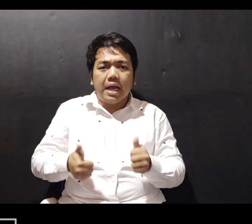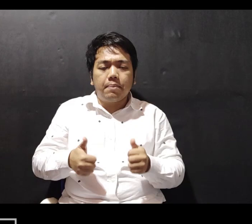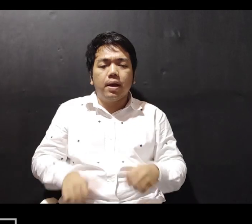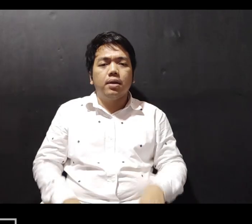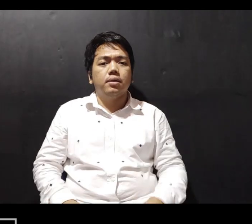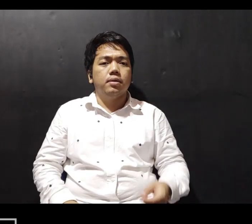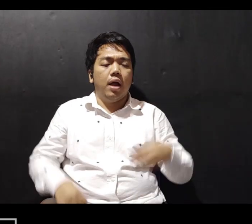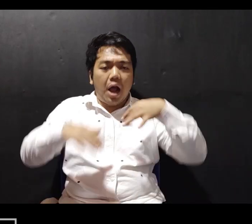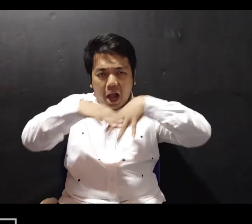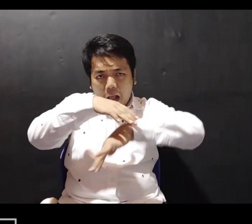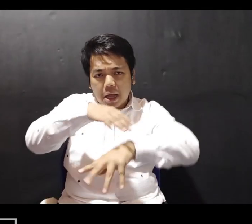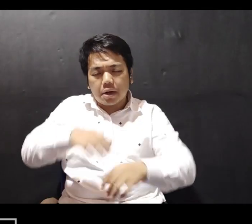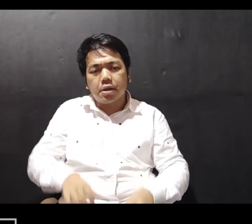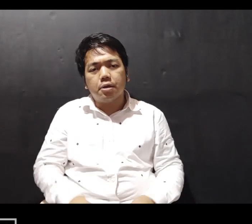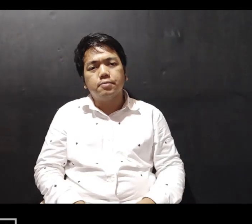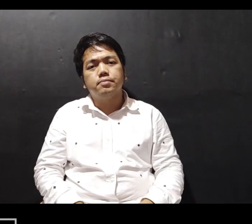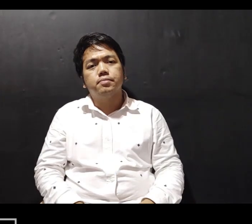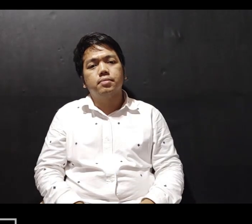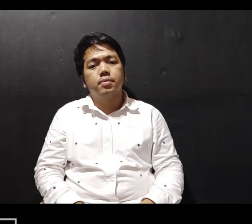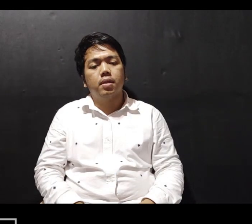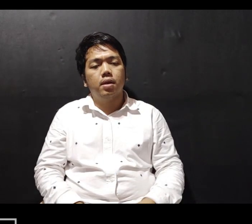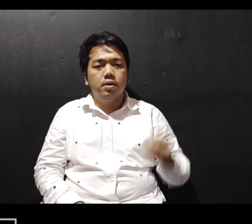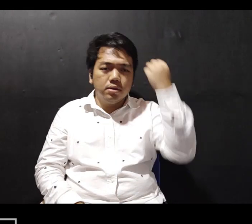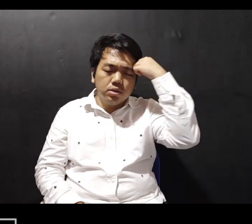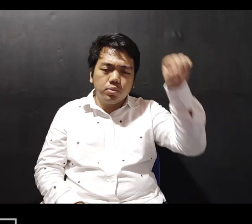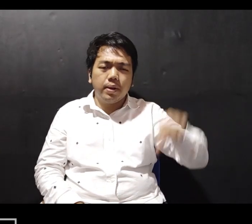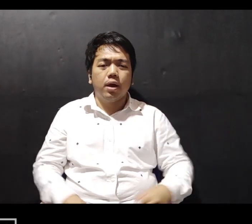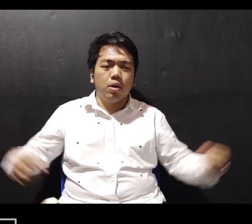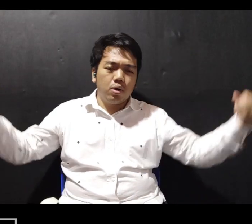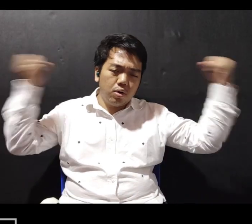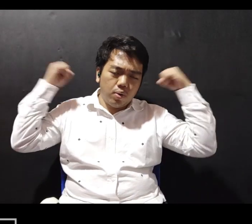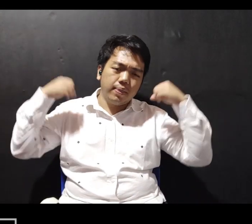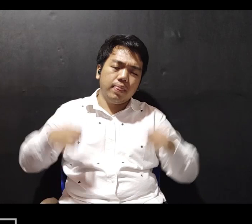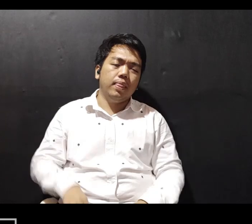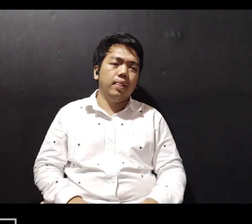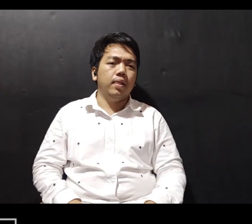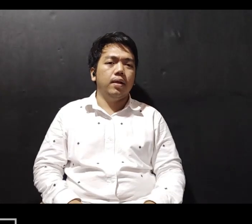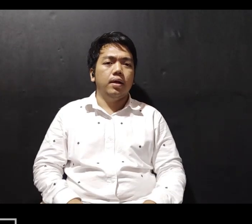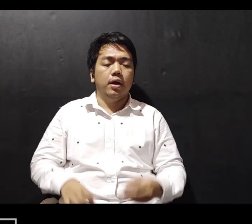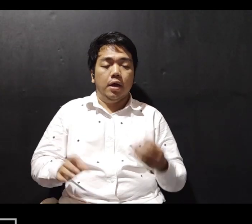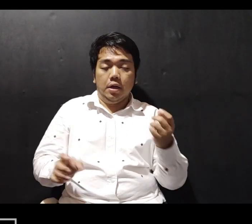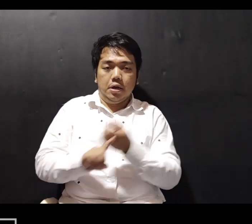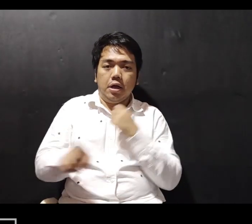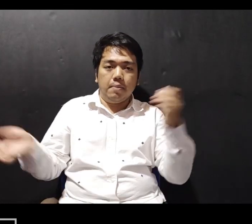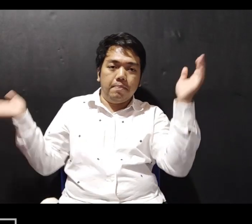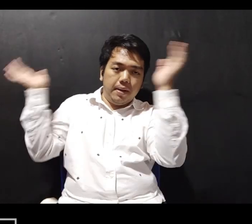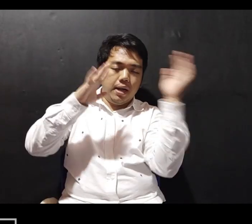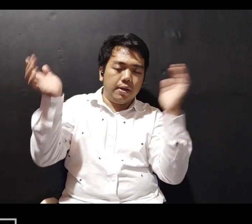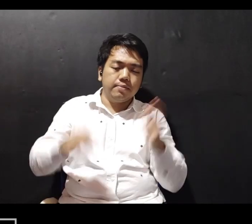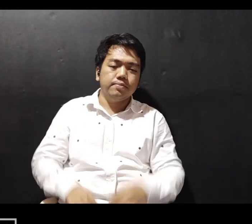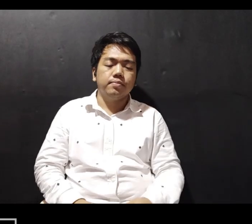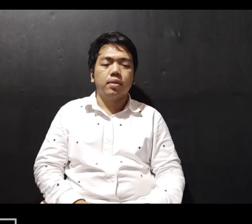dapat kuat untuk menopangnya. Dan pesan Tuhan bagi Anda hari ini